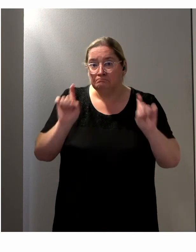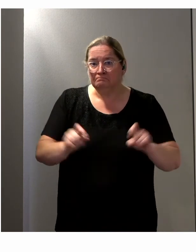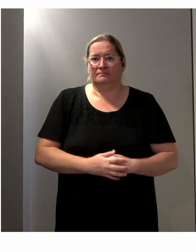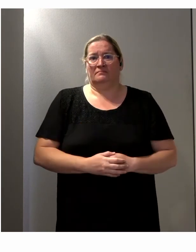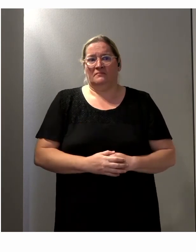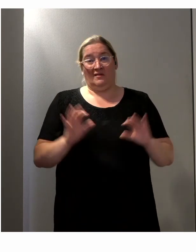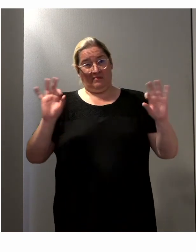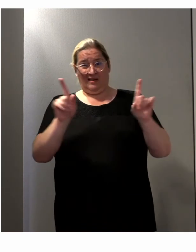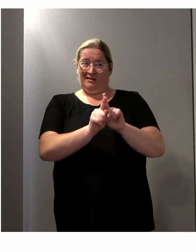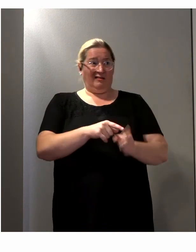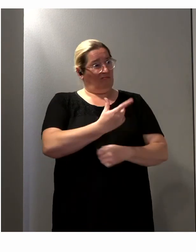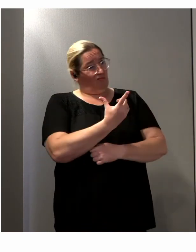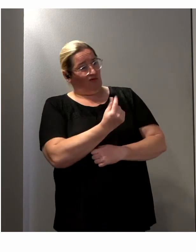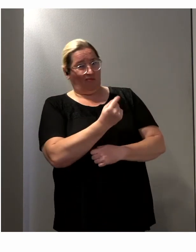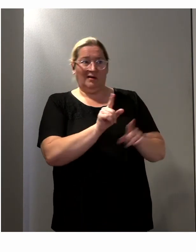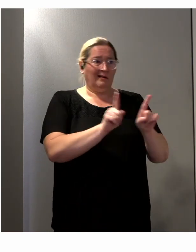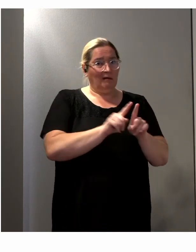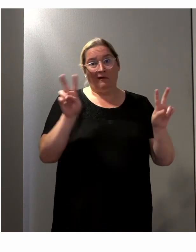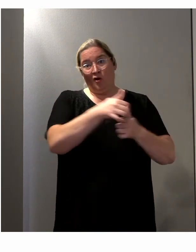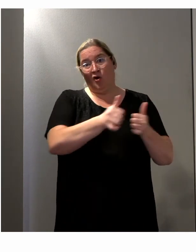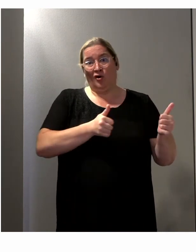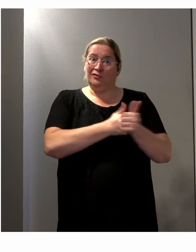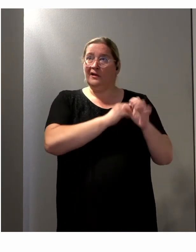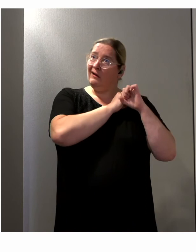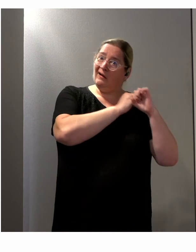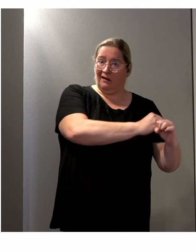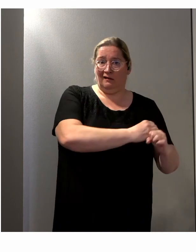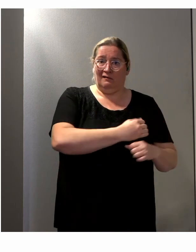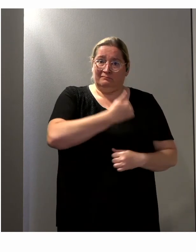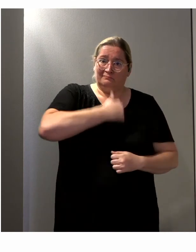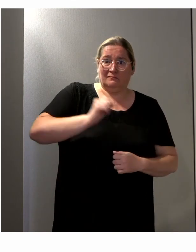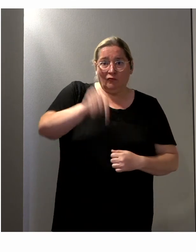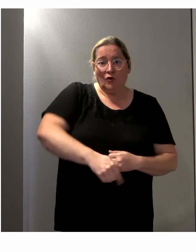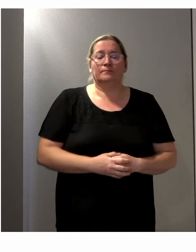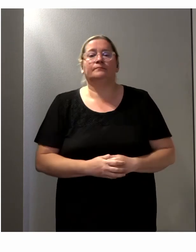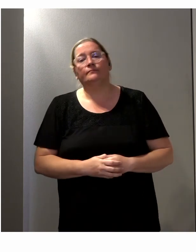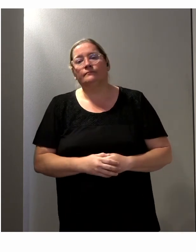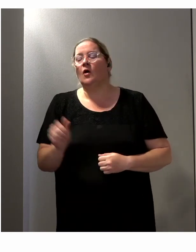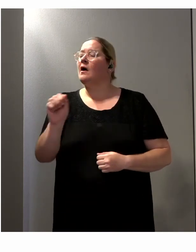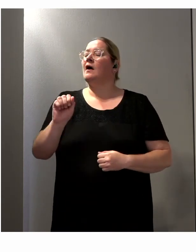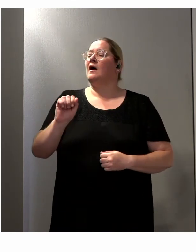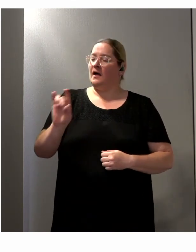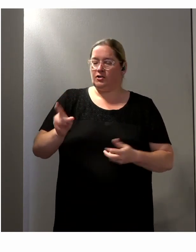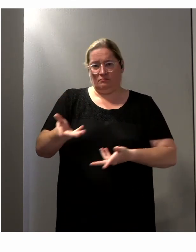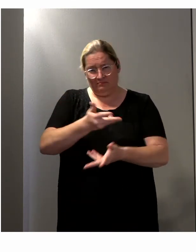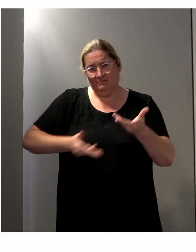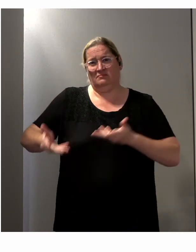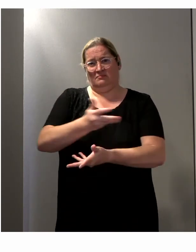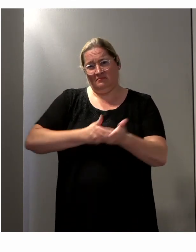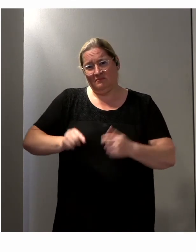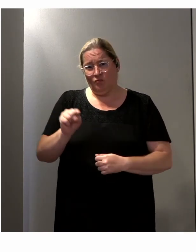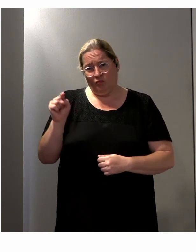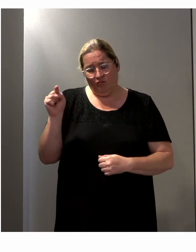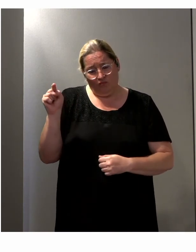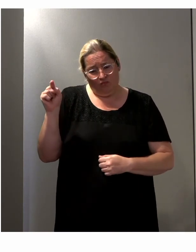de son conjoint. Donc sur ces enjeux autour de l'évolution de l'AAH, il me semble que nous devrions justement